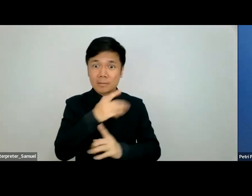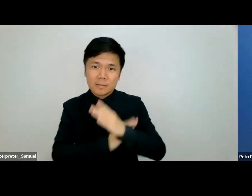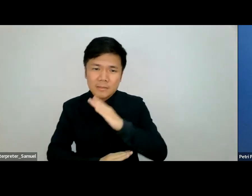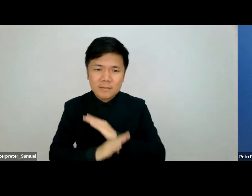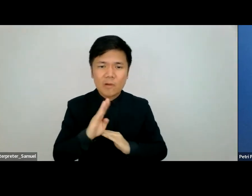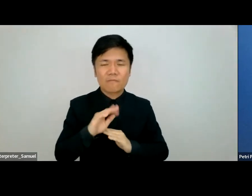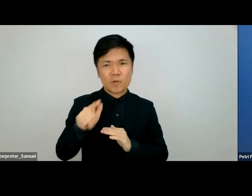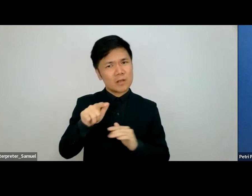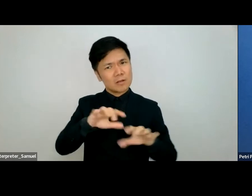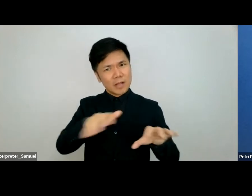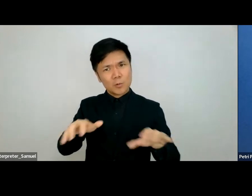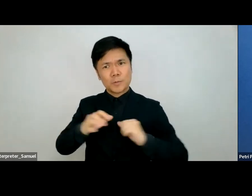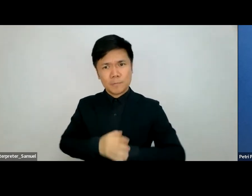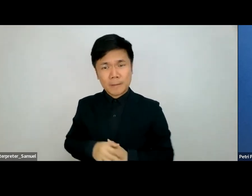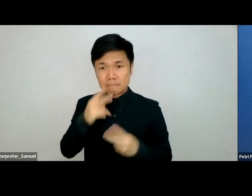laboraux